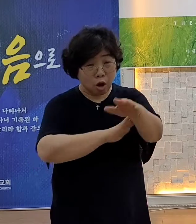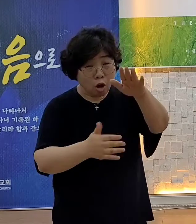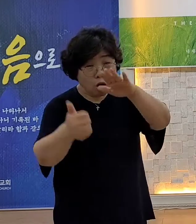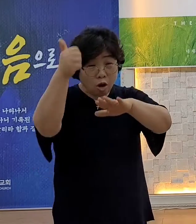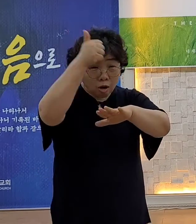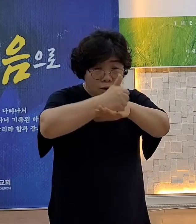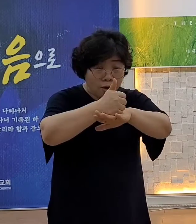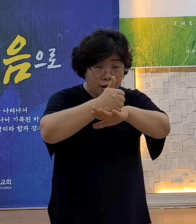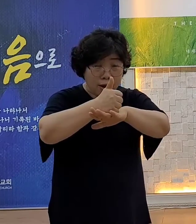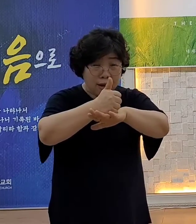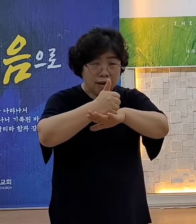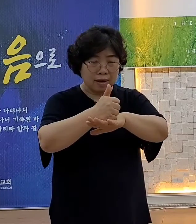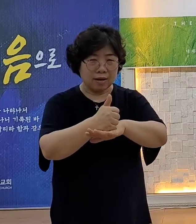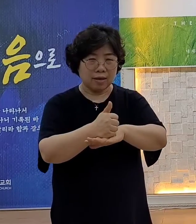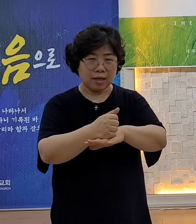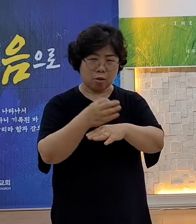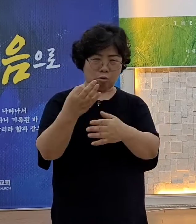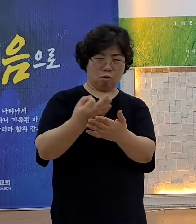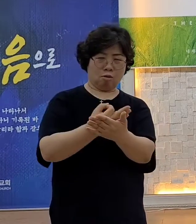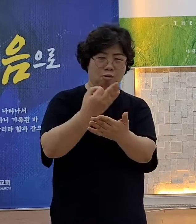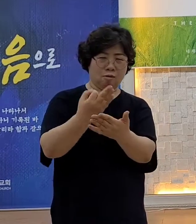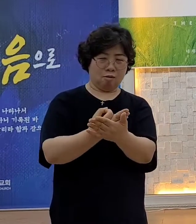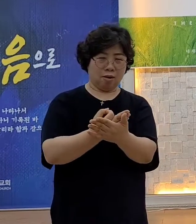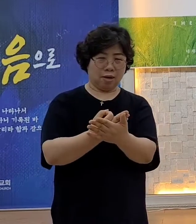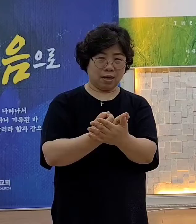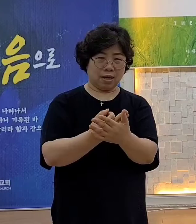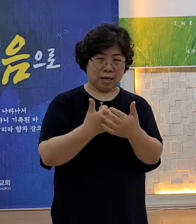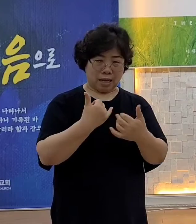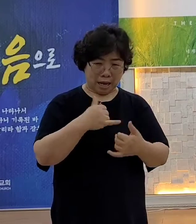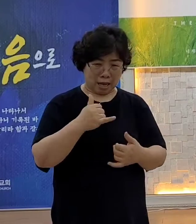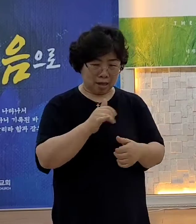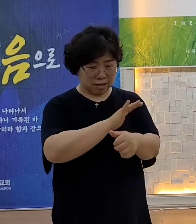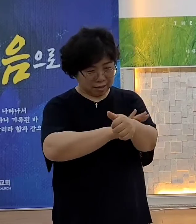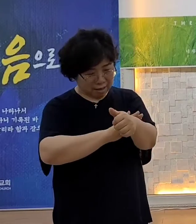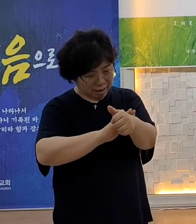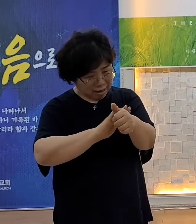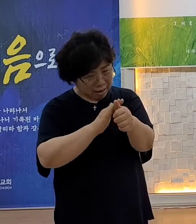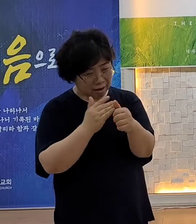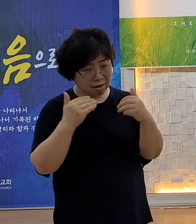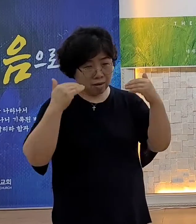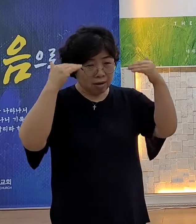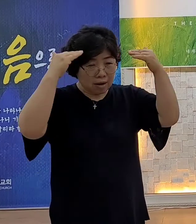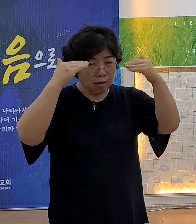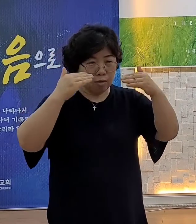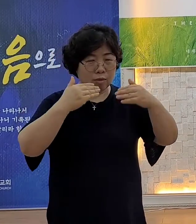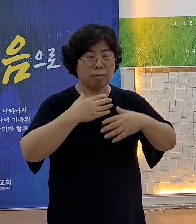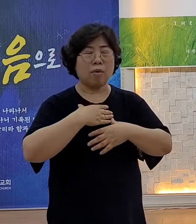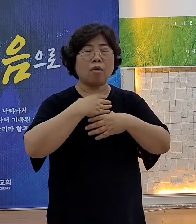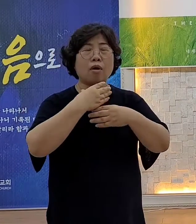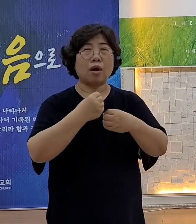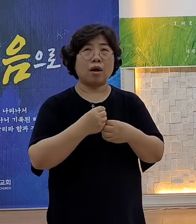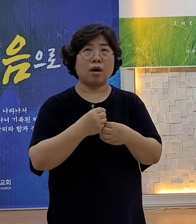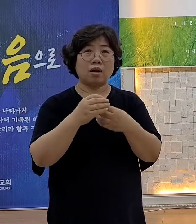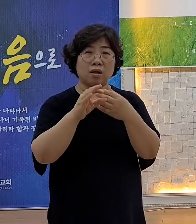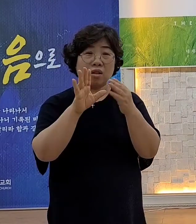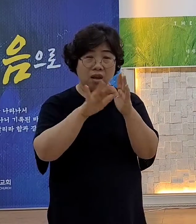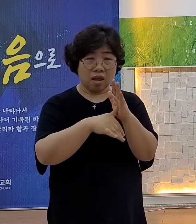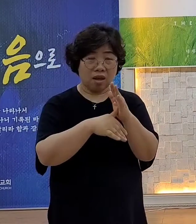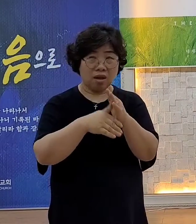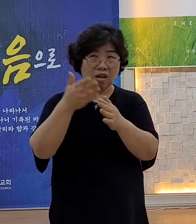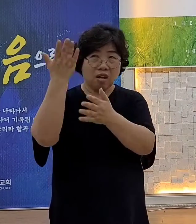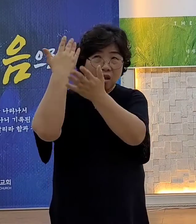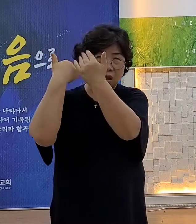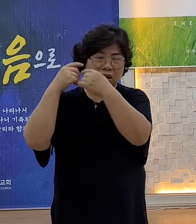성공해가지고 좀 돈을 좀 잘 벌고 자식들도 잘 되고 좀 살만하고 편안하면요.